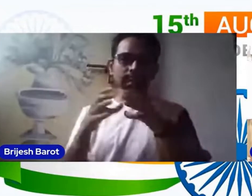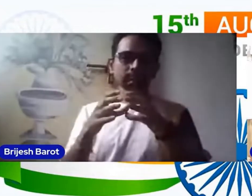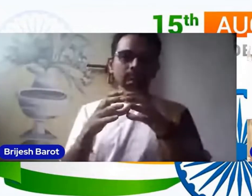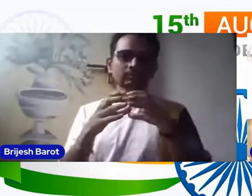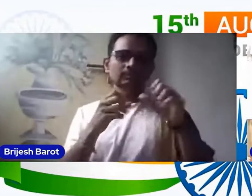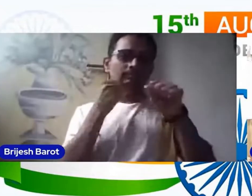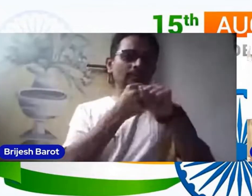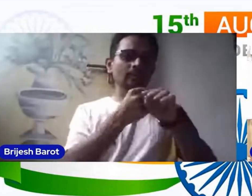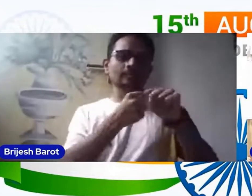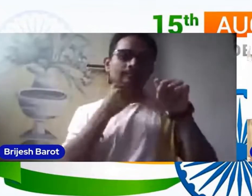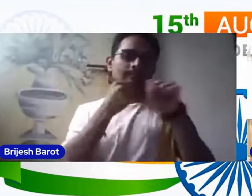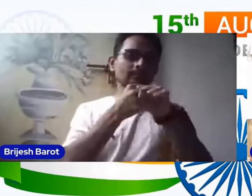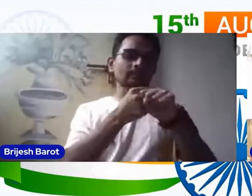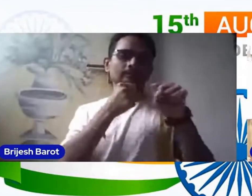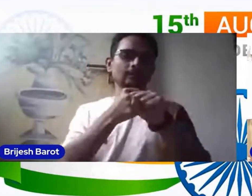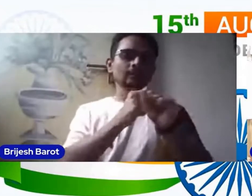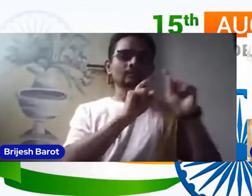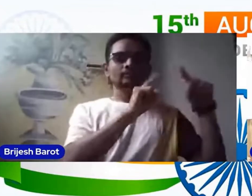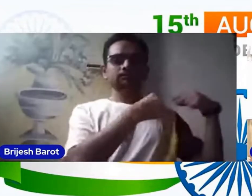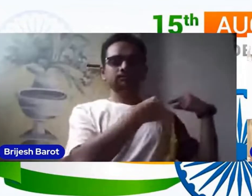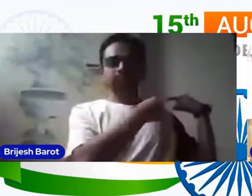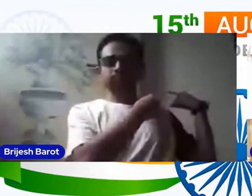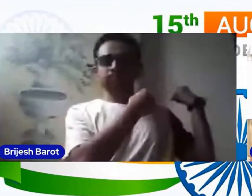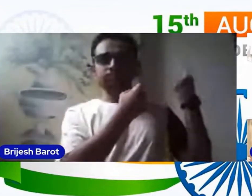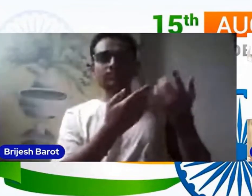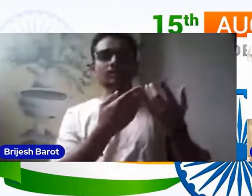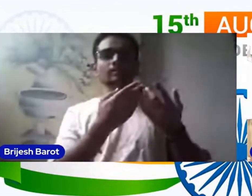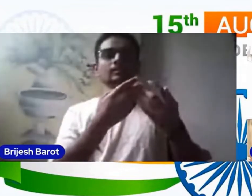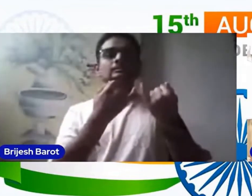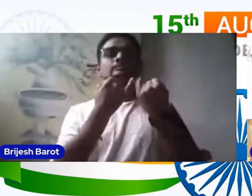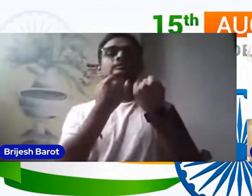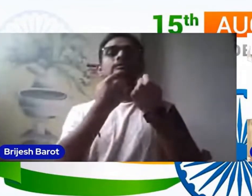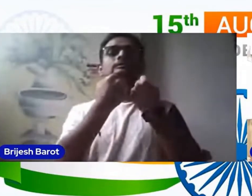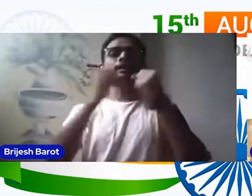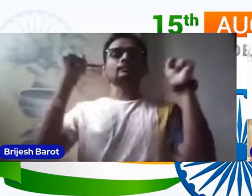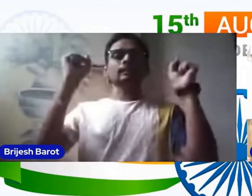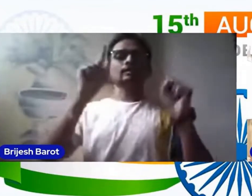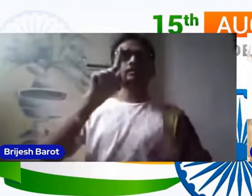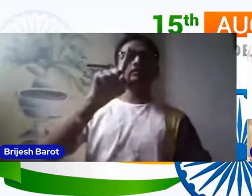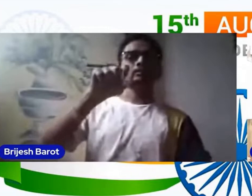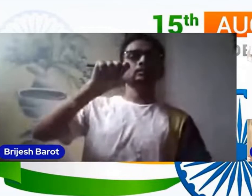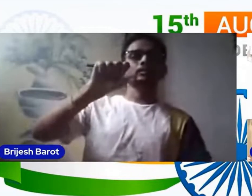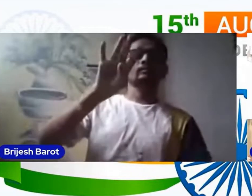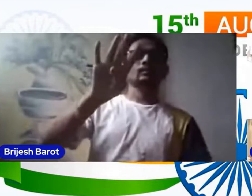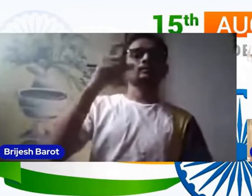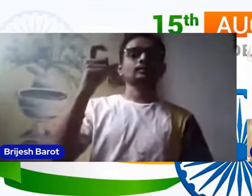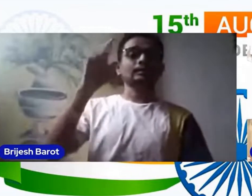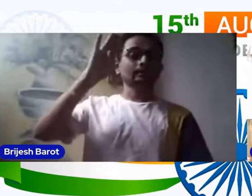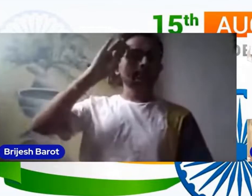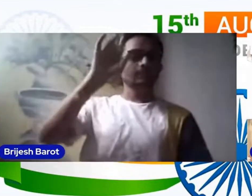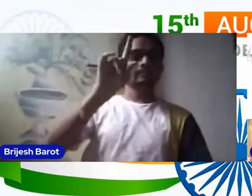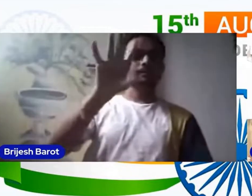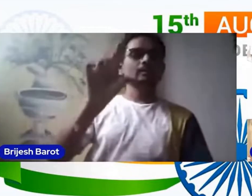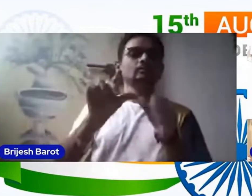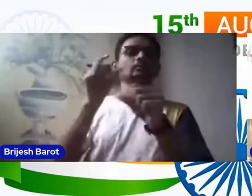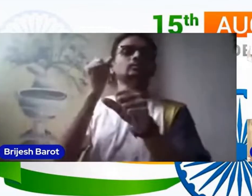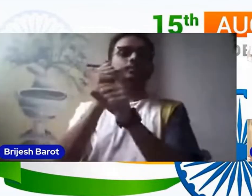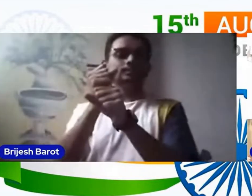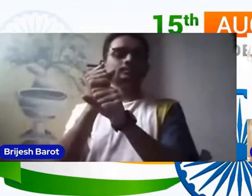लेकर साथ में चले और साथ में सभी ने एक साथ फाइट की, तब जाके भारत आज़ाद